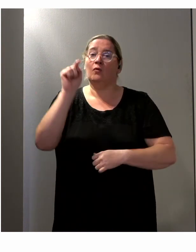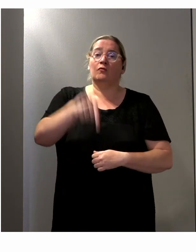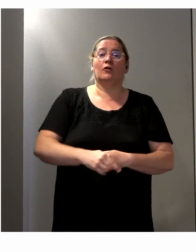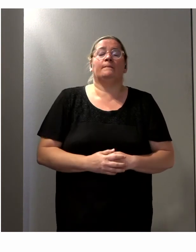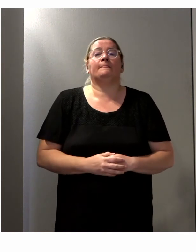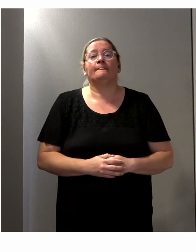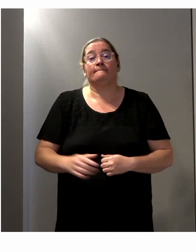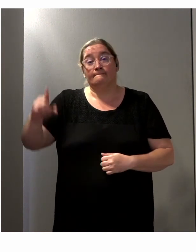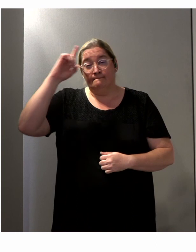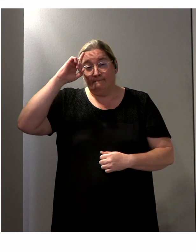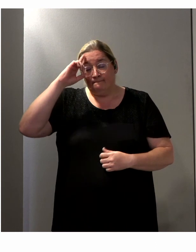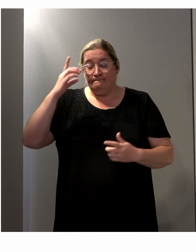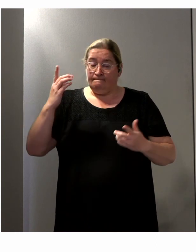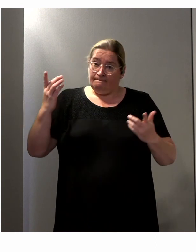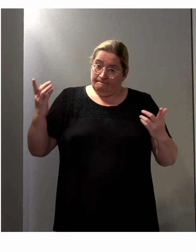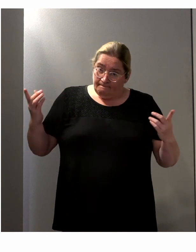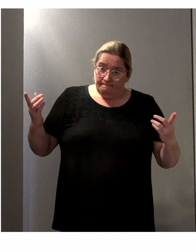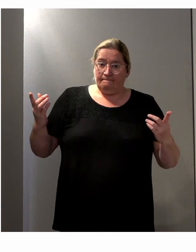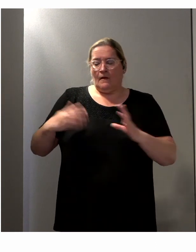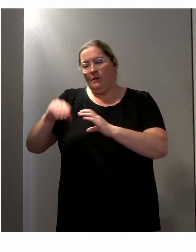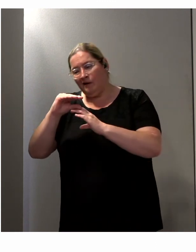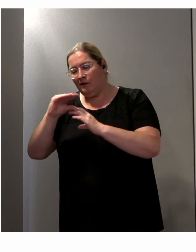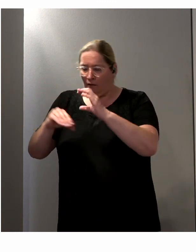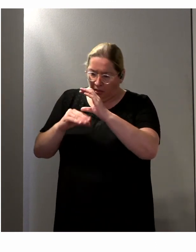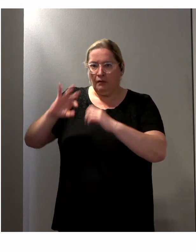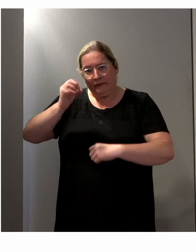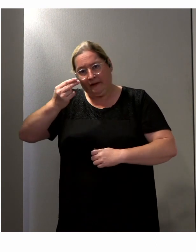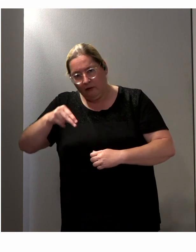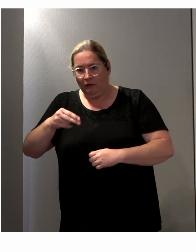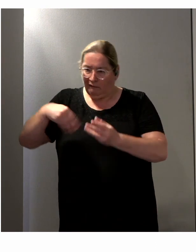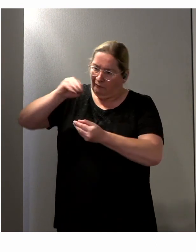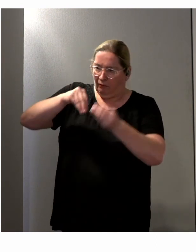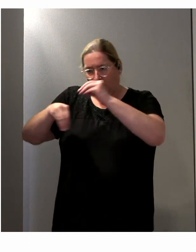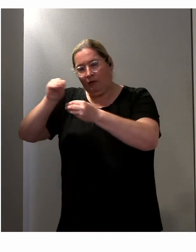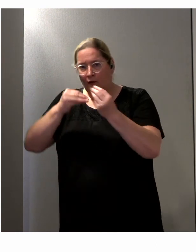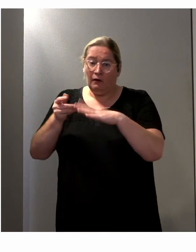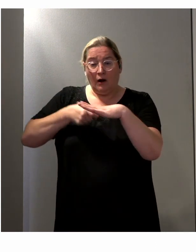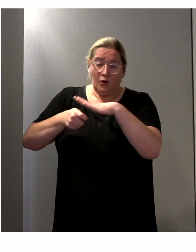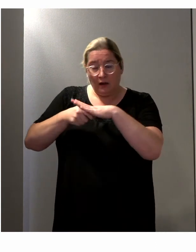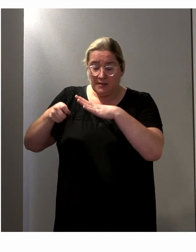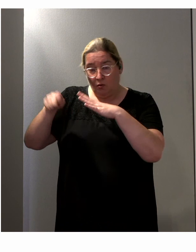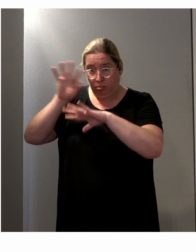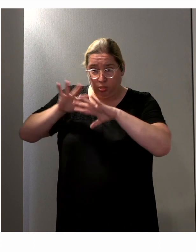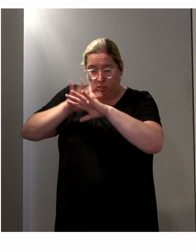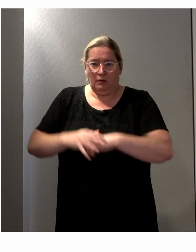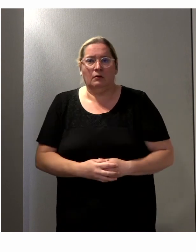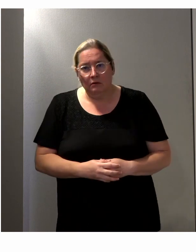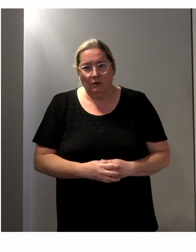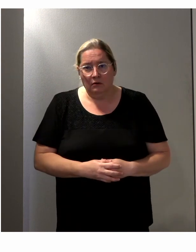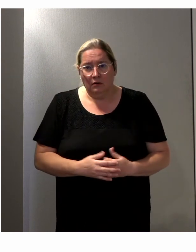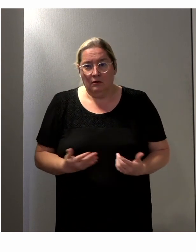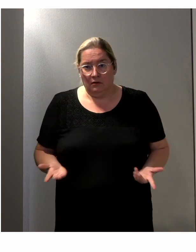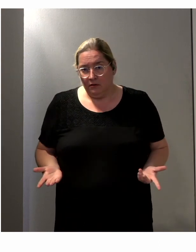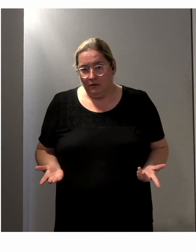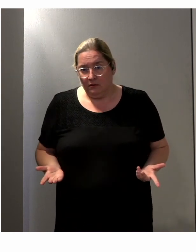toucher aux conditions de cumul, de non-cumul, de surajout, d'autres allocations par